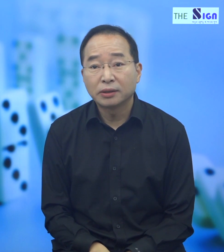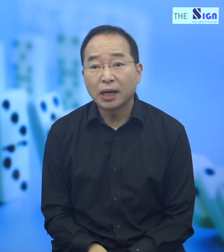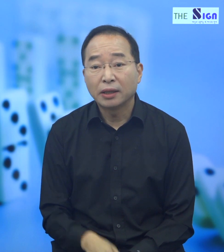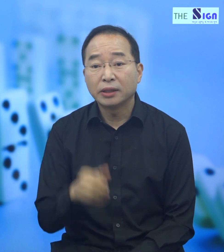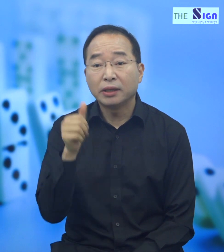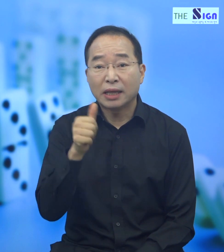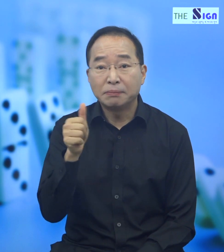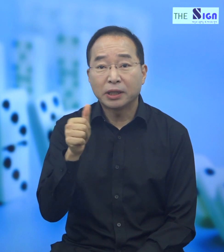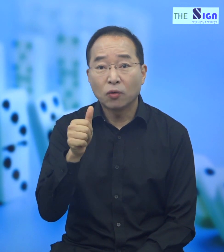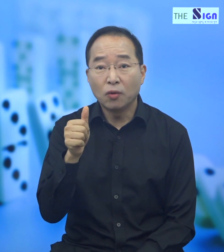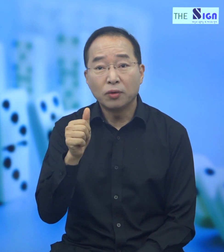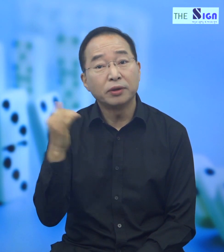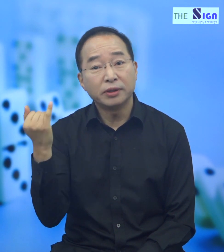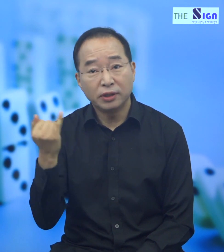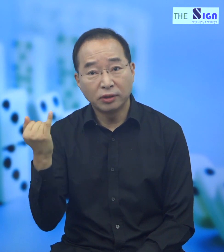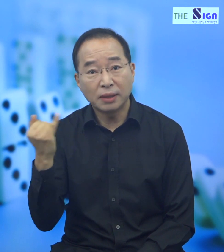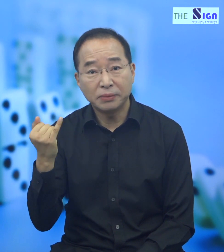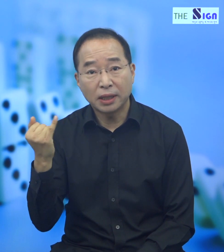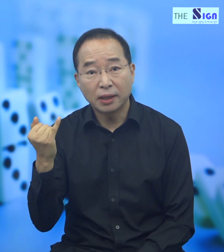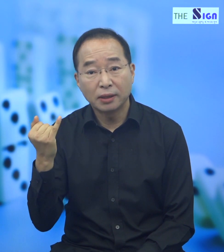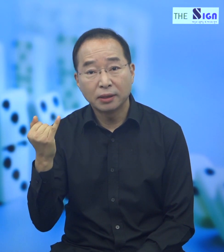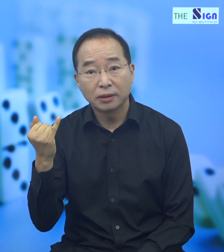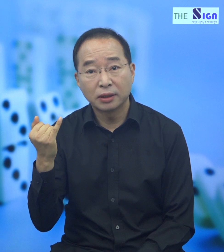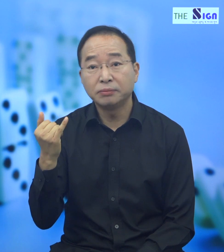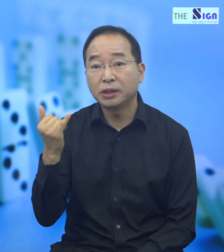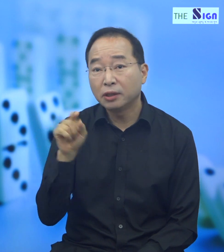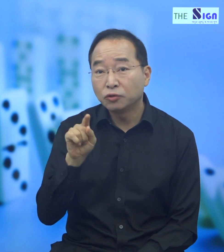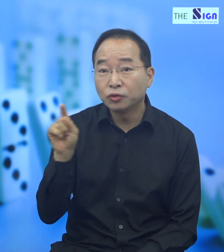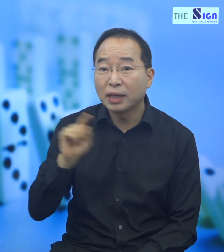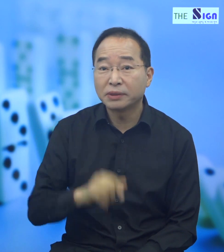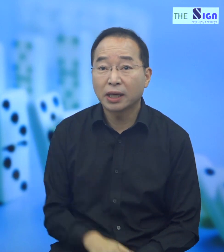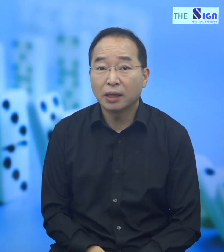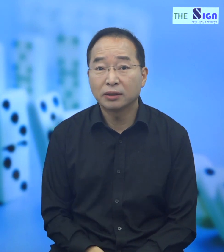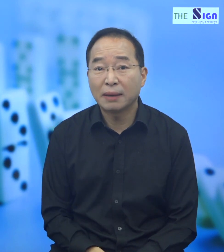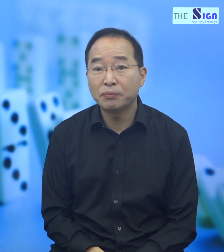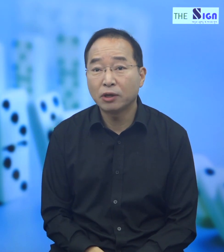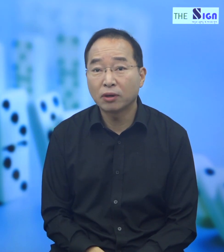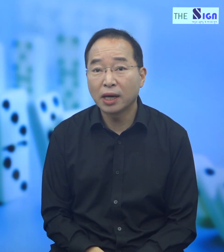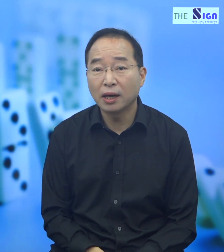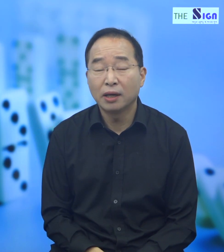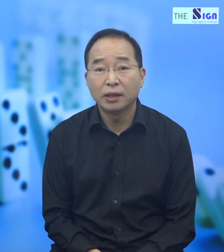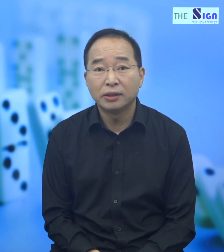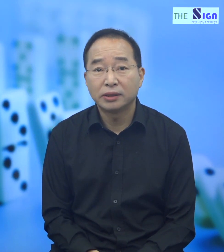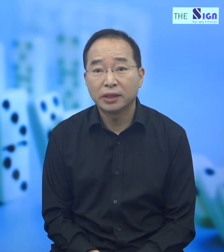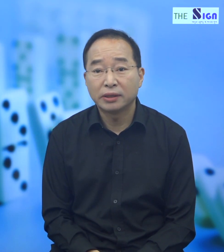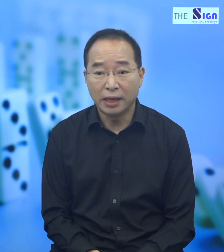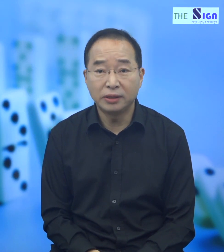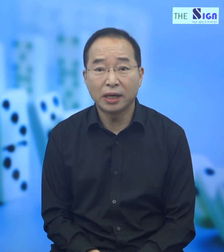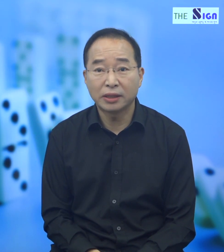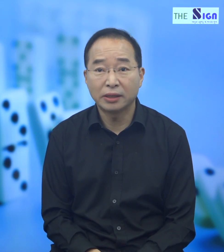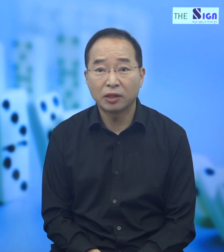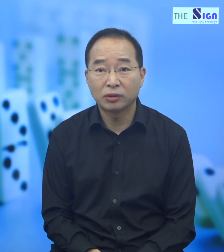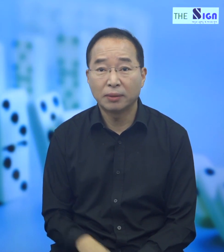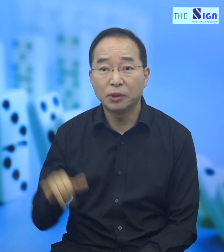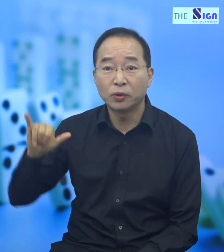자, 이게 남자고 여자입니다. 그럼 이제 두 남녀가 이제 데이트하다 할 때 어떻게 하면 이렇게